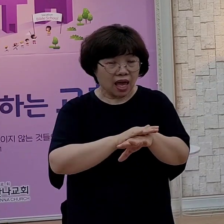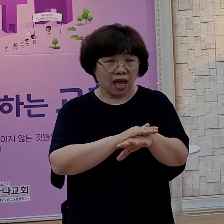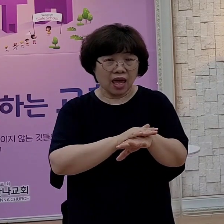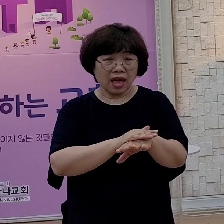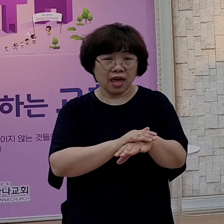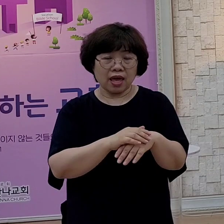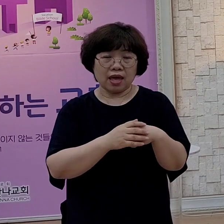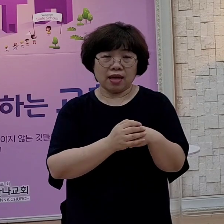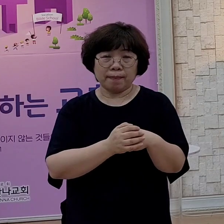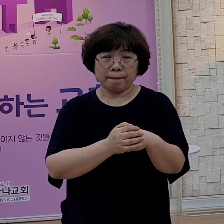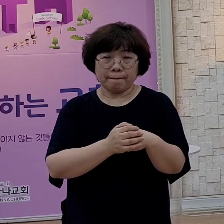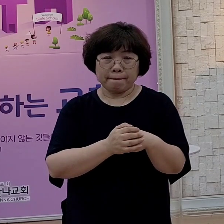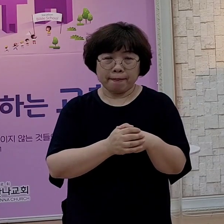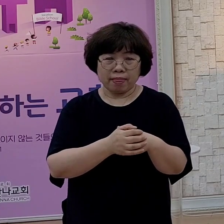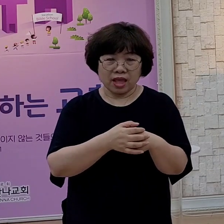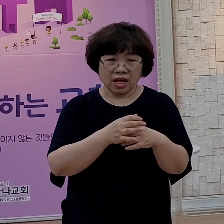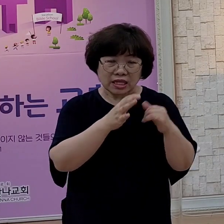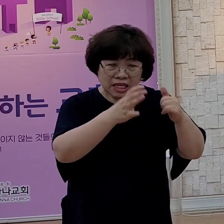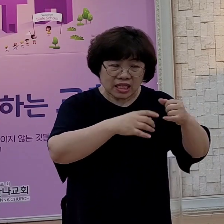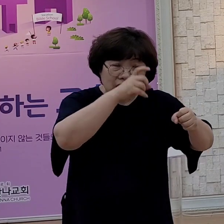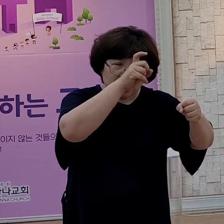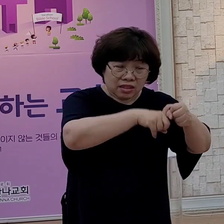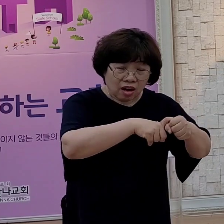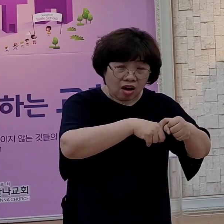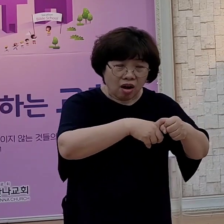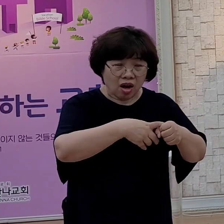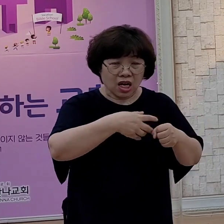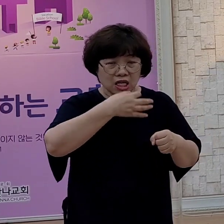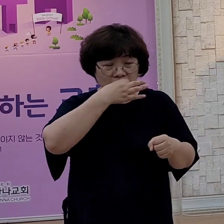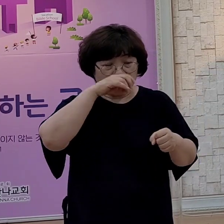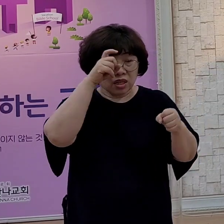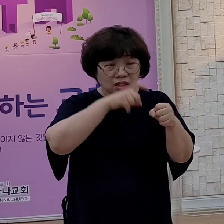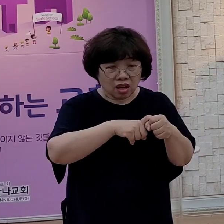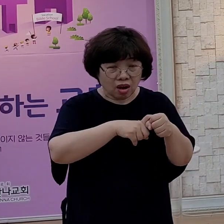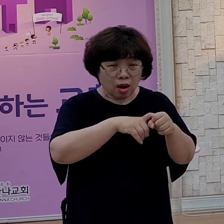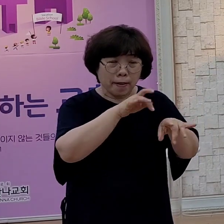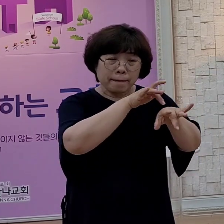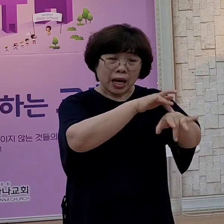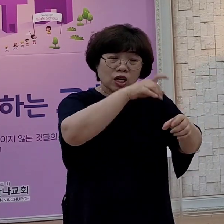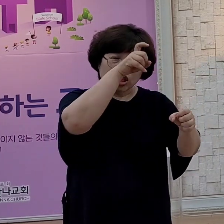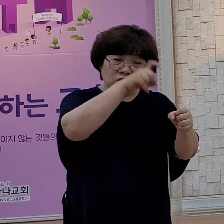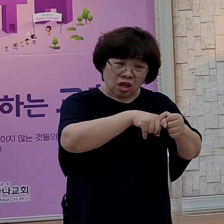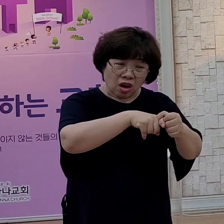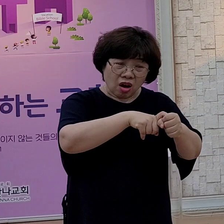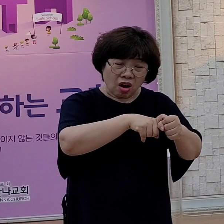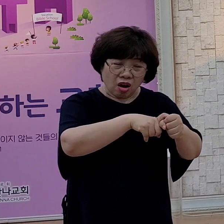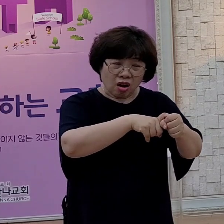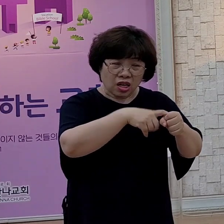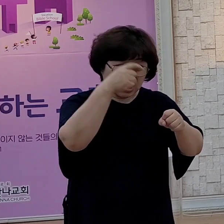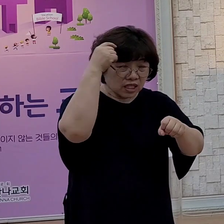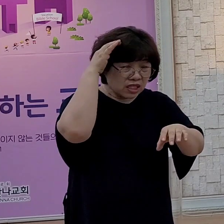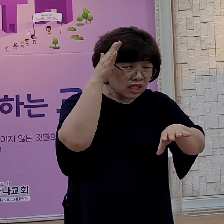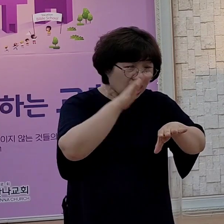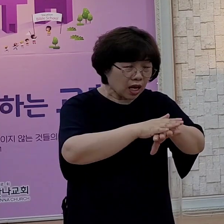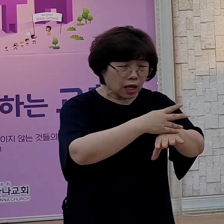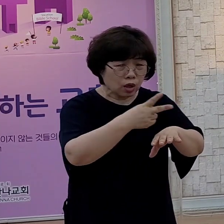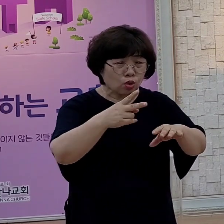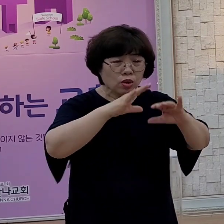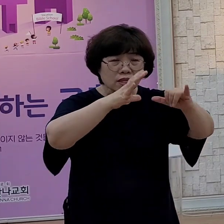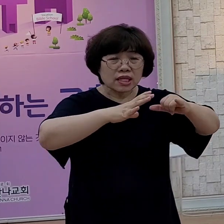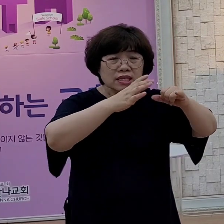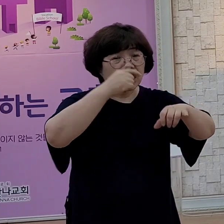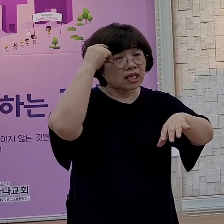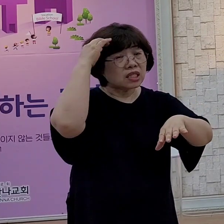세상적이고 정욕적이고 마귀적인 이 특징을 가진 것들이 이 세상의 지혜와 유행이다라는